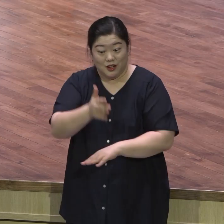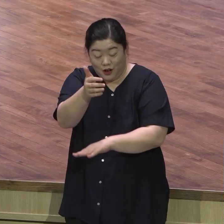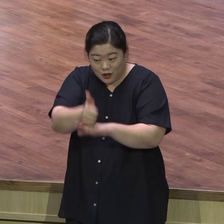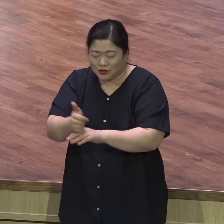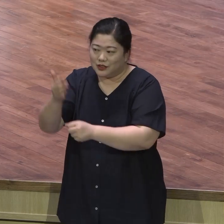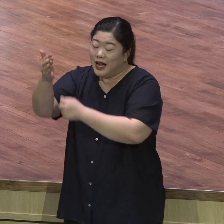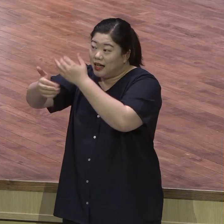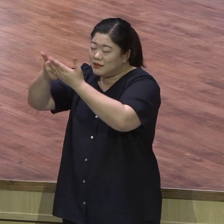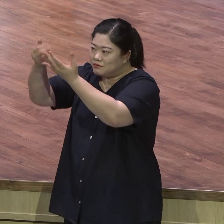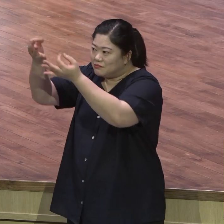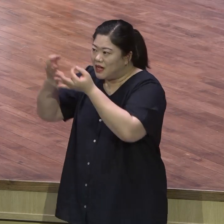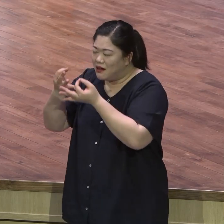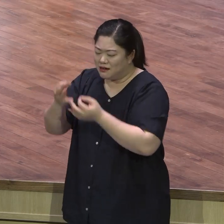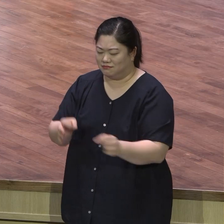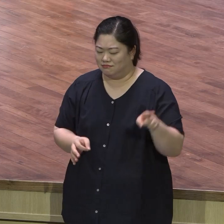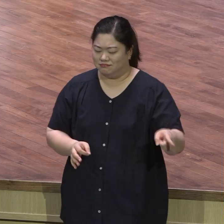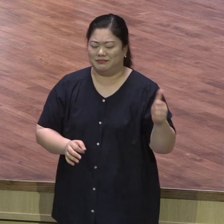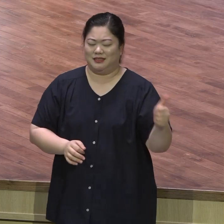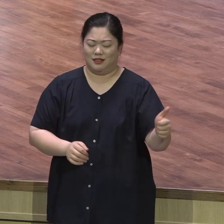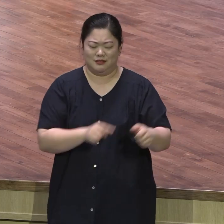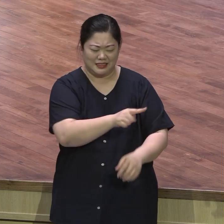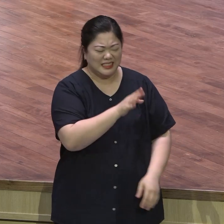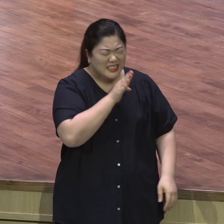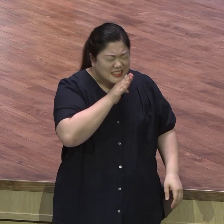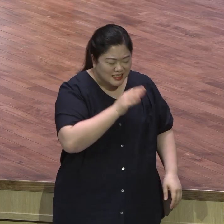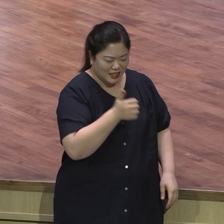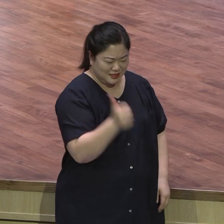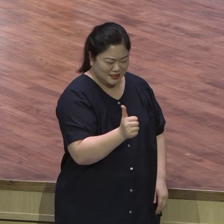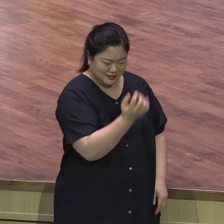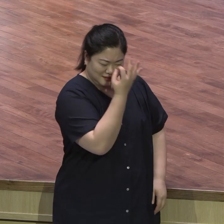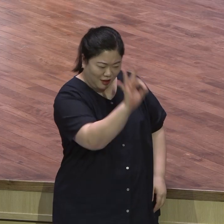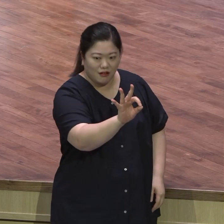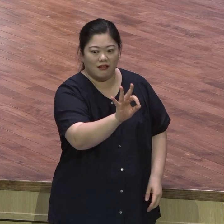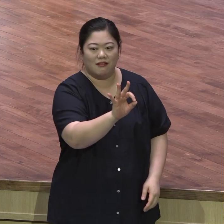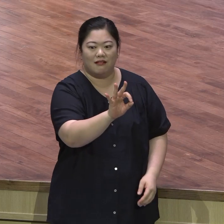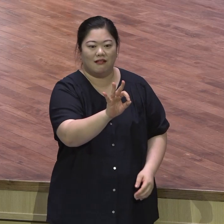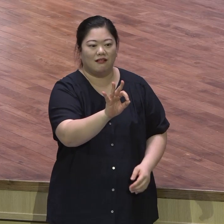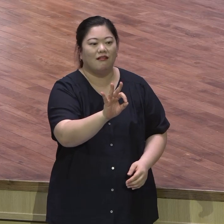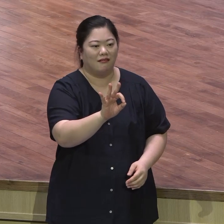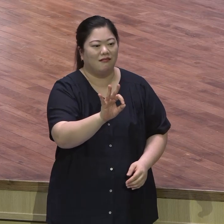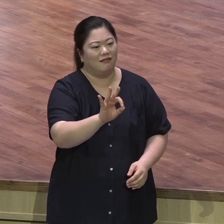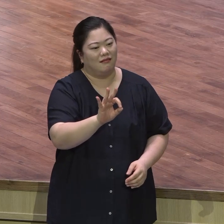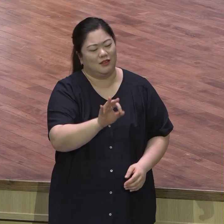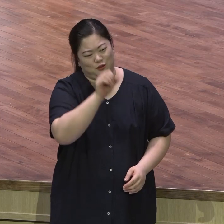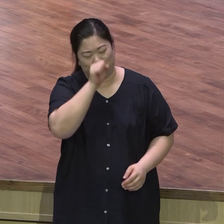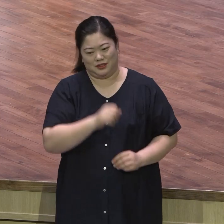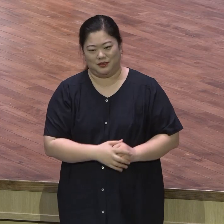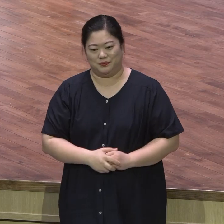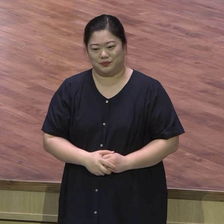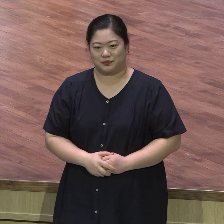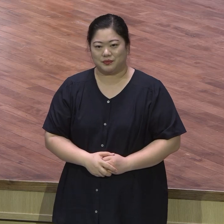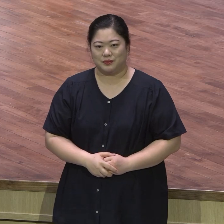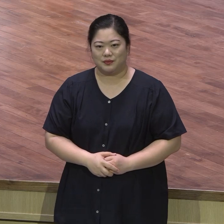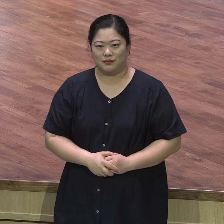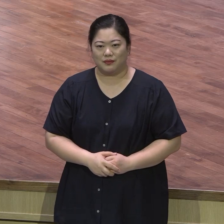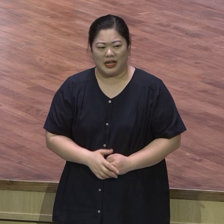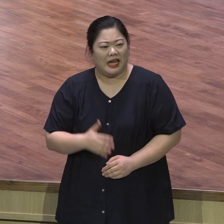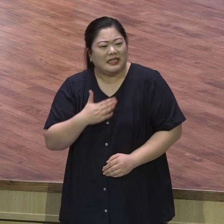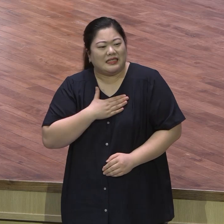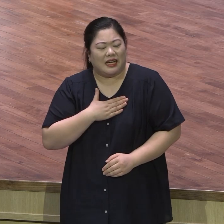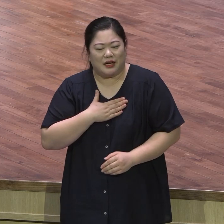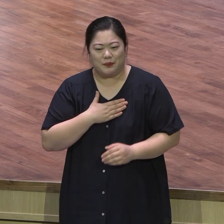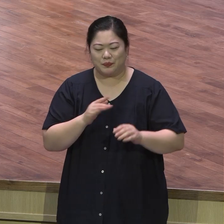보실 때에 복음이 다 사라졌습니다 제가 오늘 친척 장례식에 가서